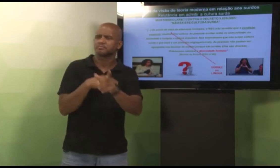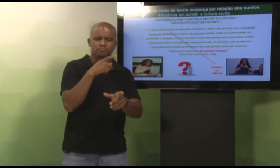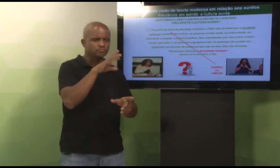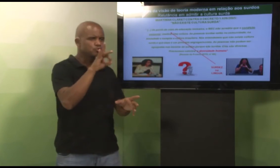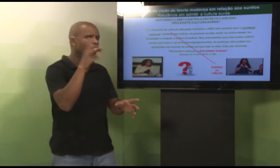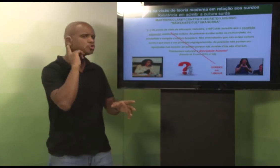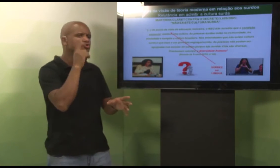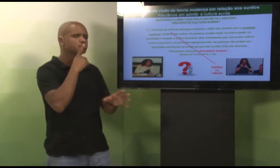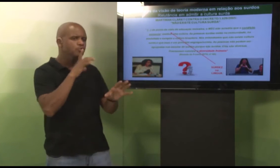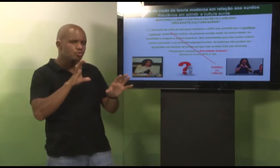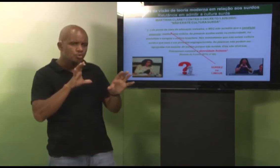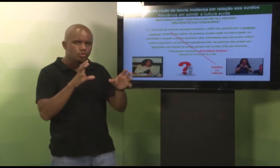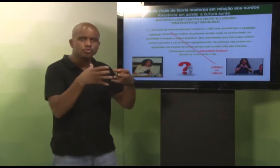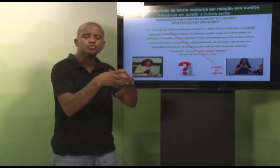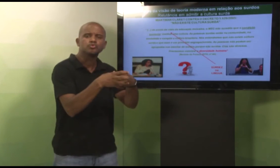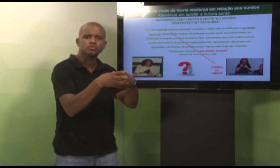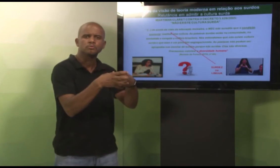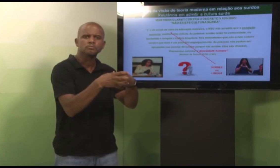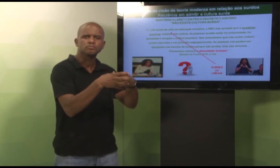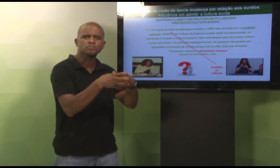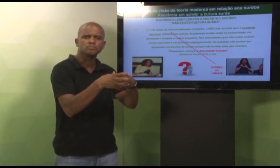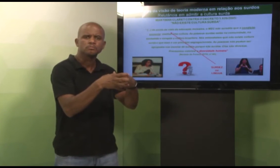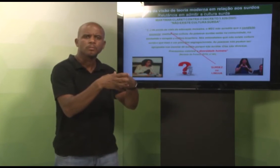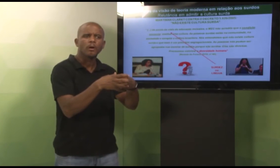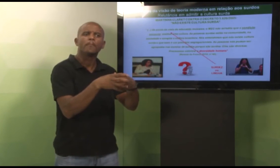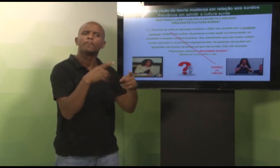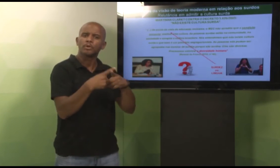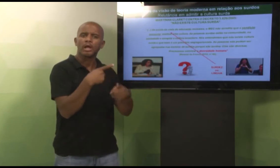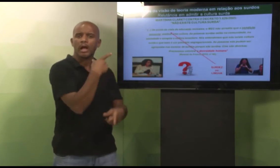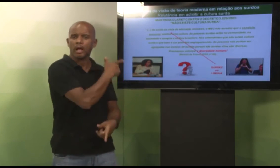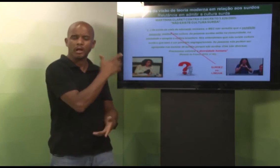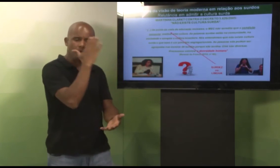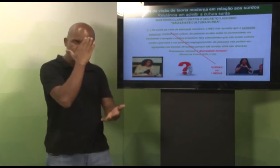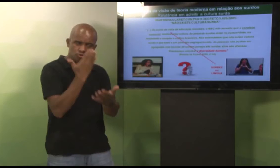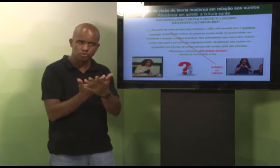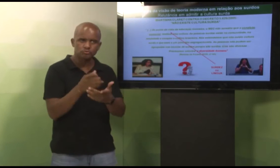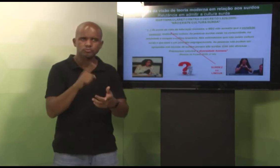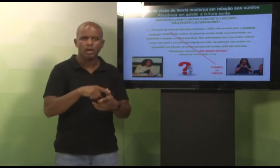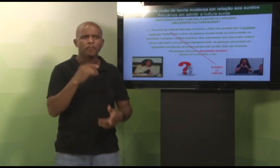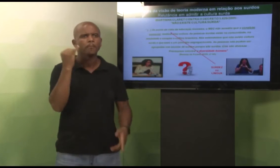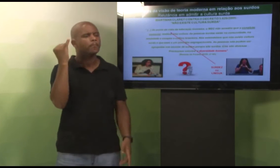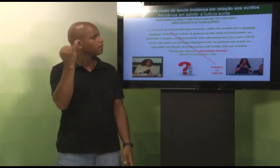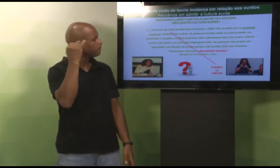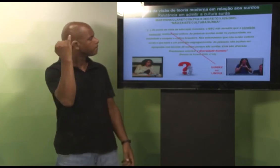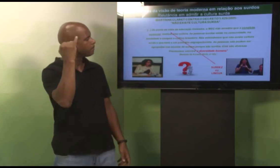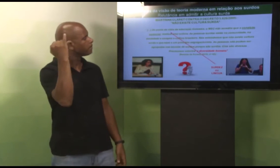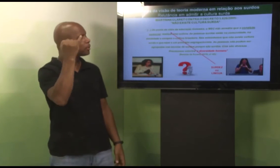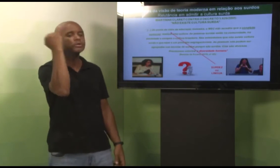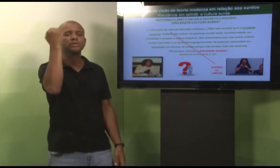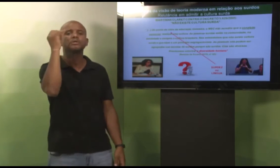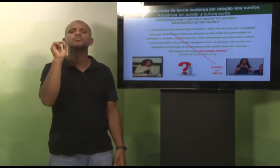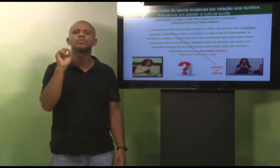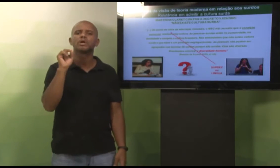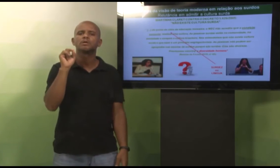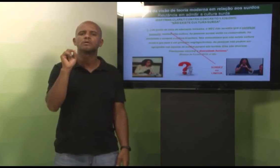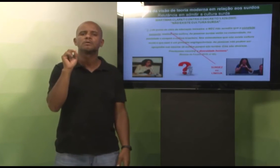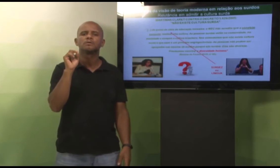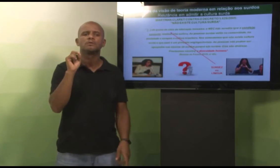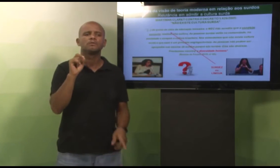como se os surdos estivessem renegando os ouvintes, se juntando